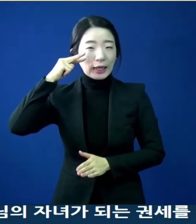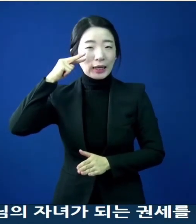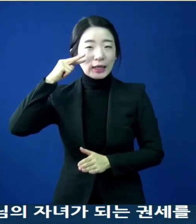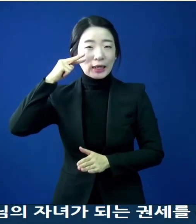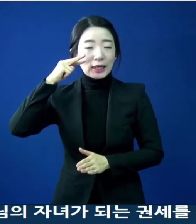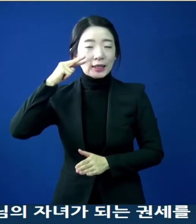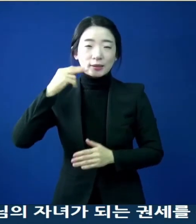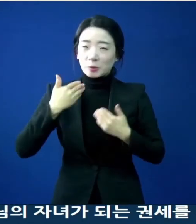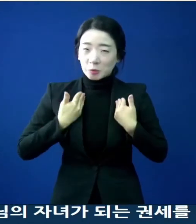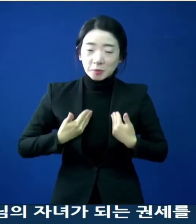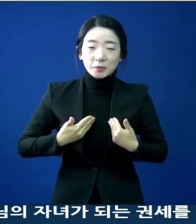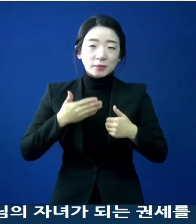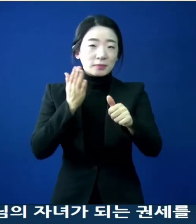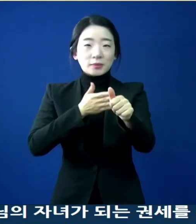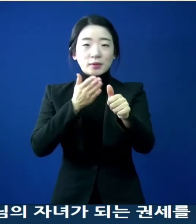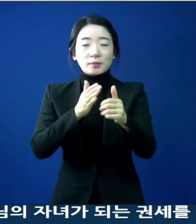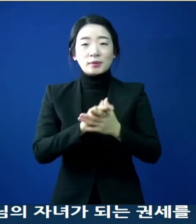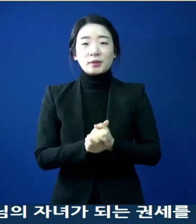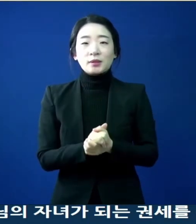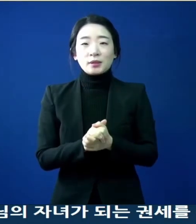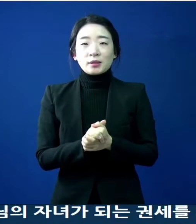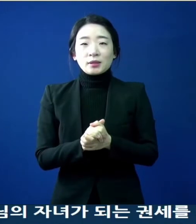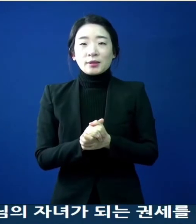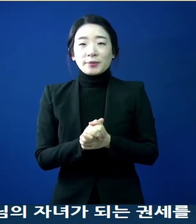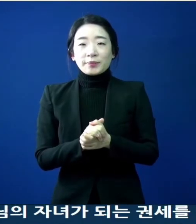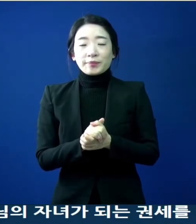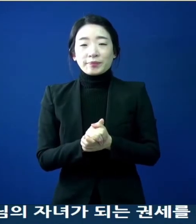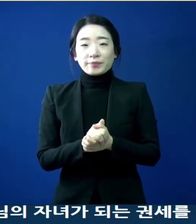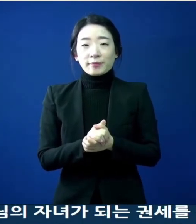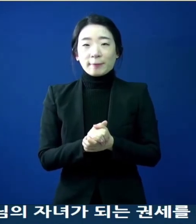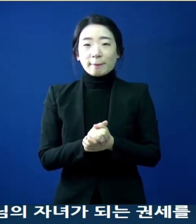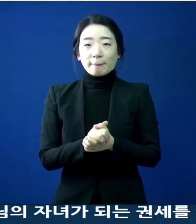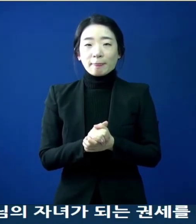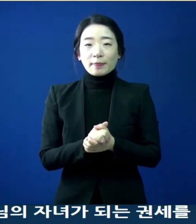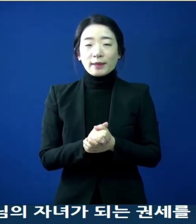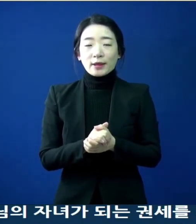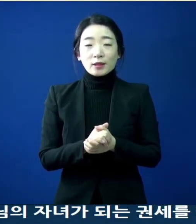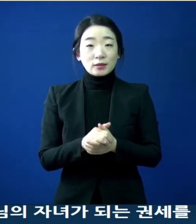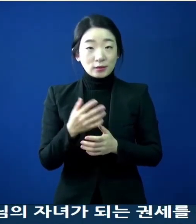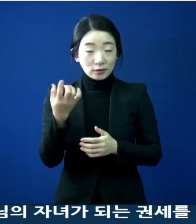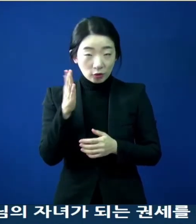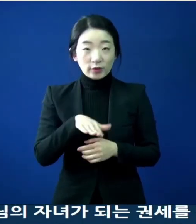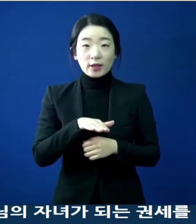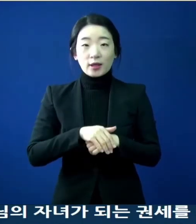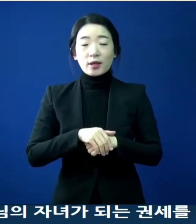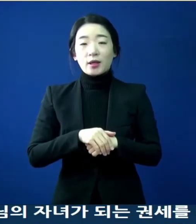무소 부위의 어떤 권한과 같은 이 모습을 주는데, 사실 원어적으로 그렇지 않습니다.